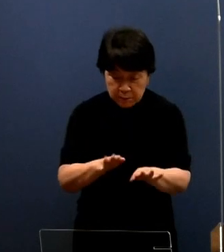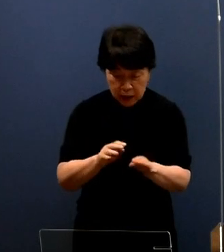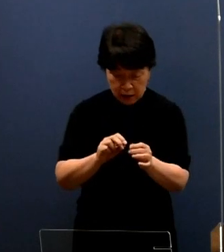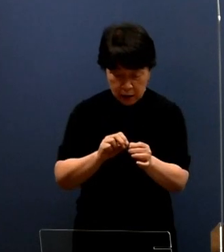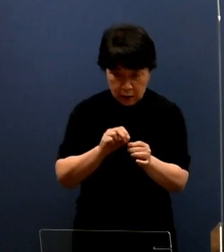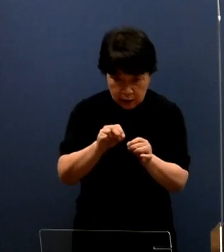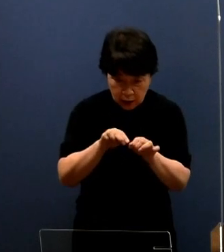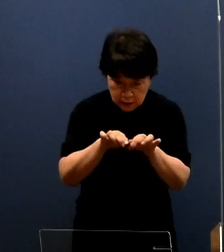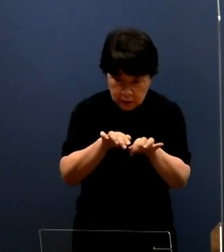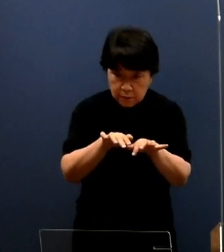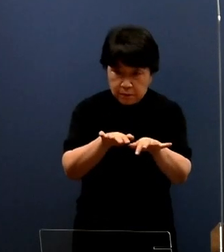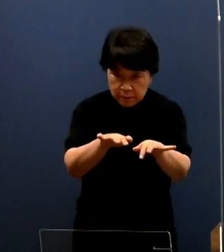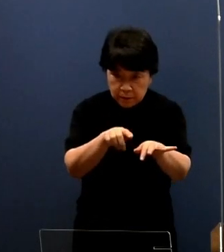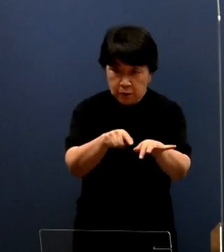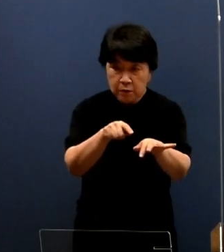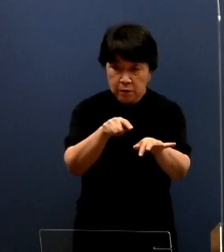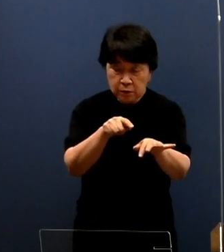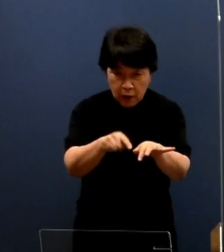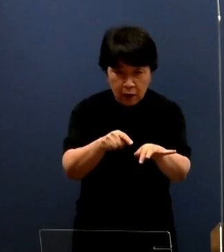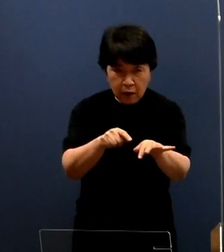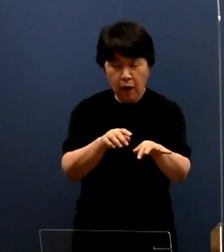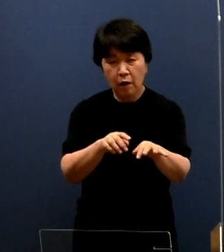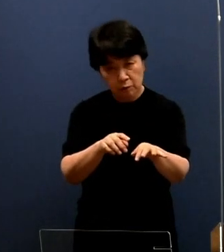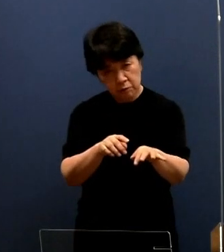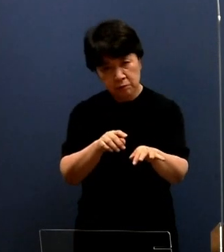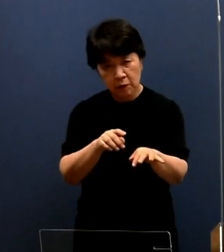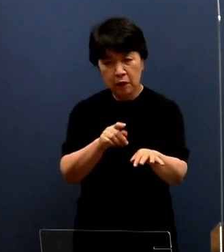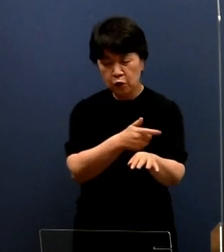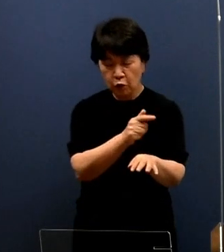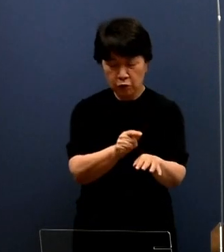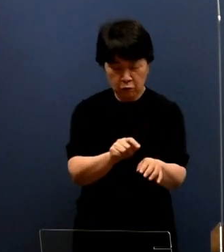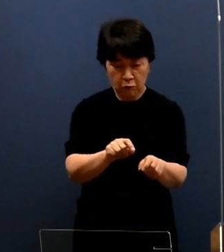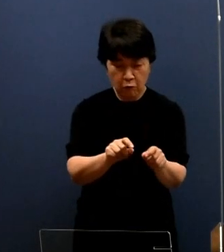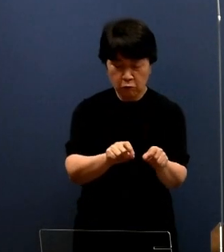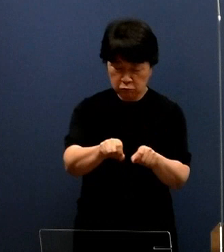は、人間が直接コントロールできないので、純災害ですよね。